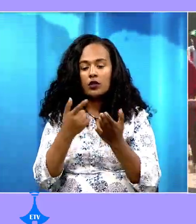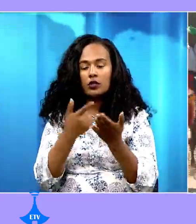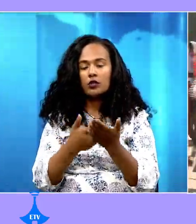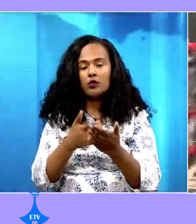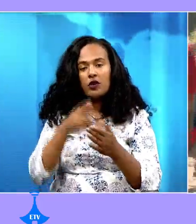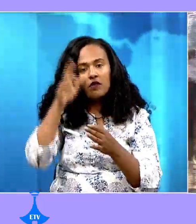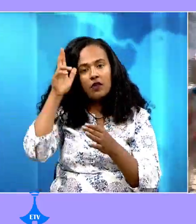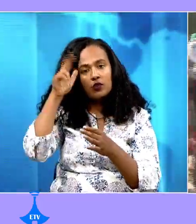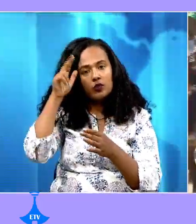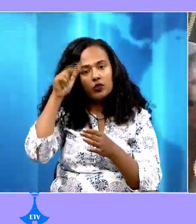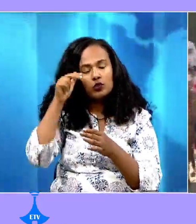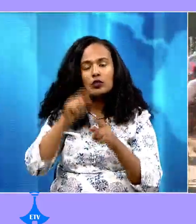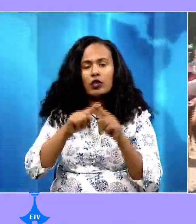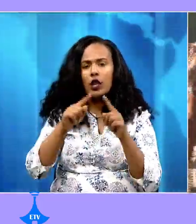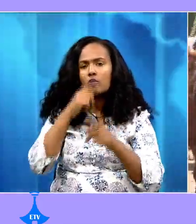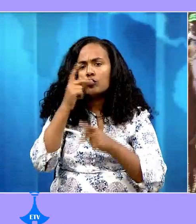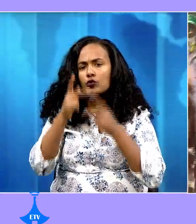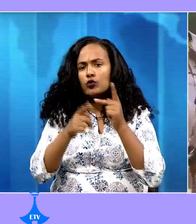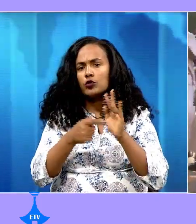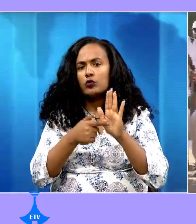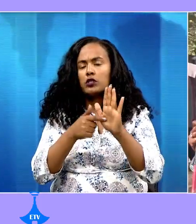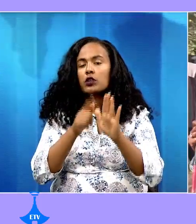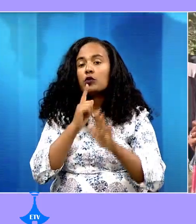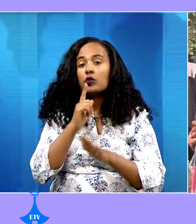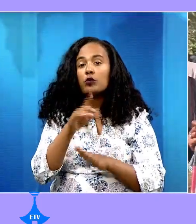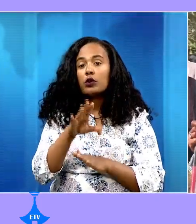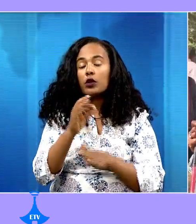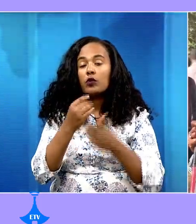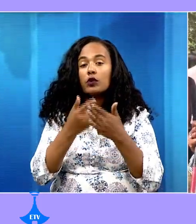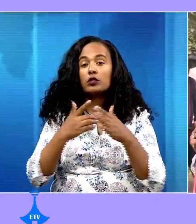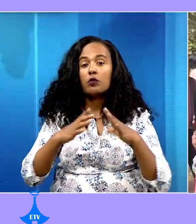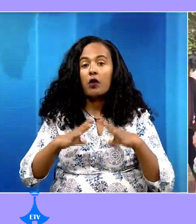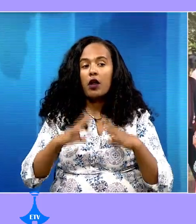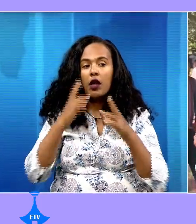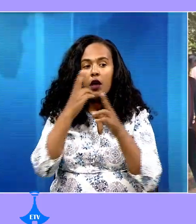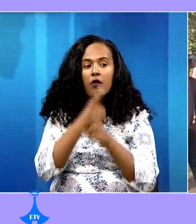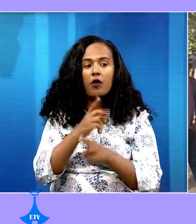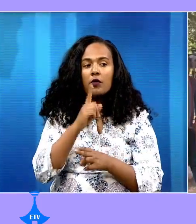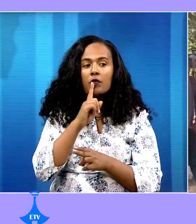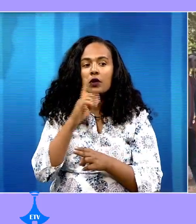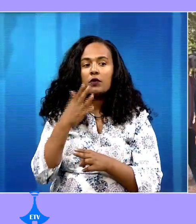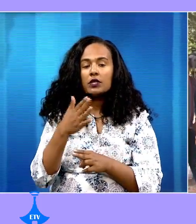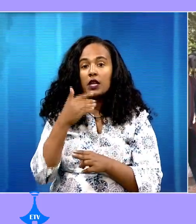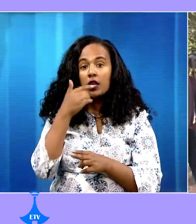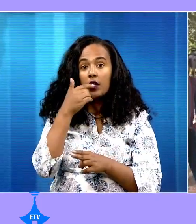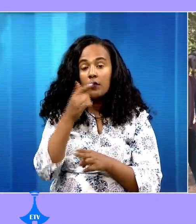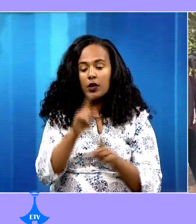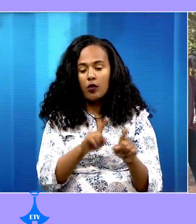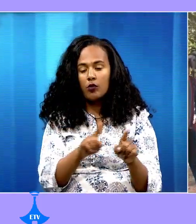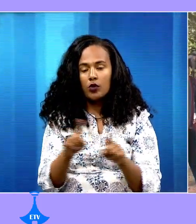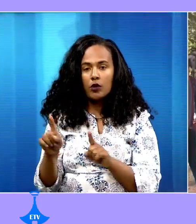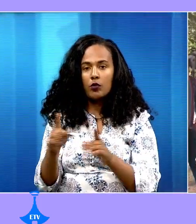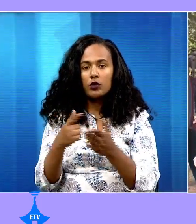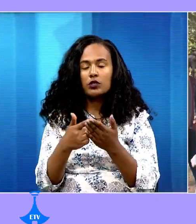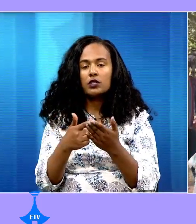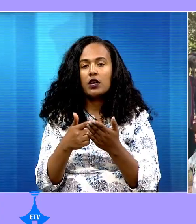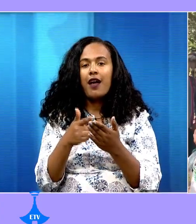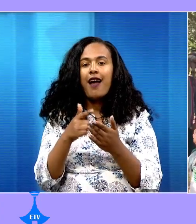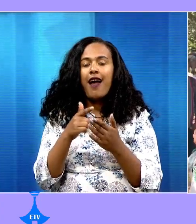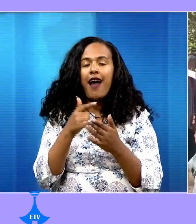የተለያዩ ትርኢቶችንም እያሳዩ ነው የሚገኙት። እንግዲህ የዚህ በዓል አከባበር ምን ይመስላል የሚለውን ደግሞ እዚህ ሀደ